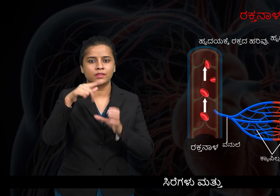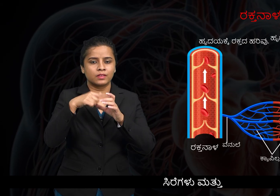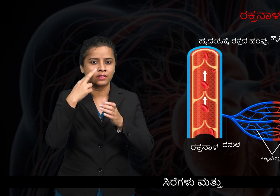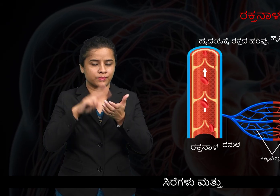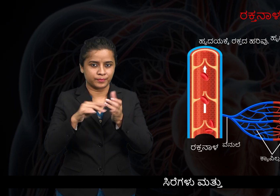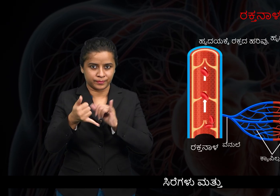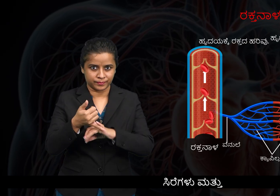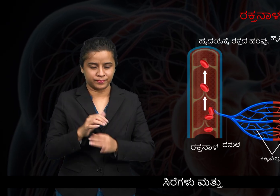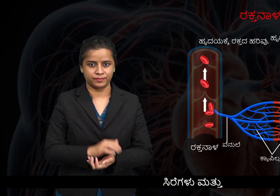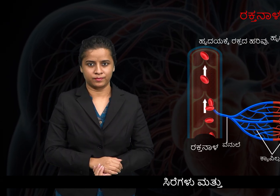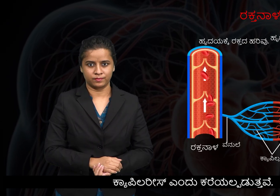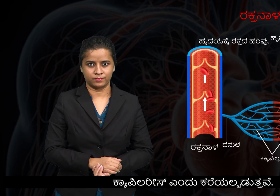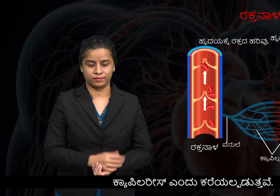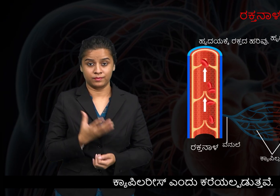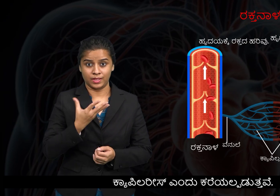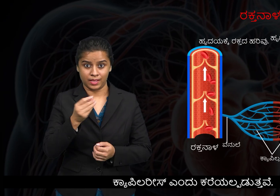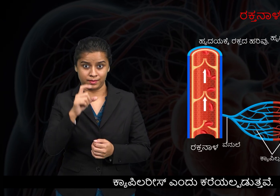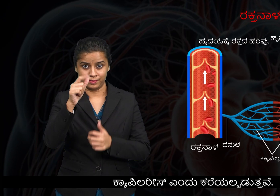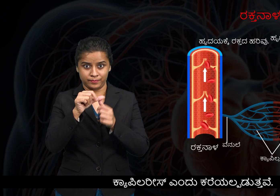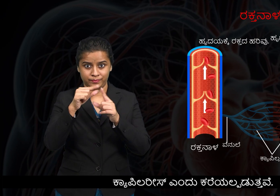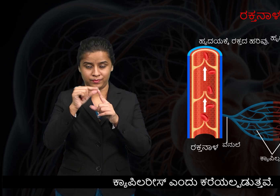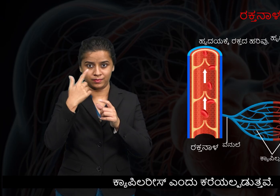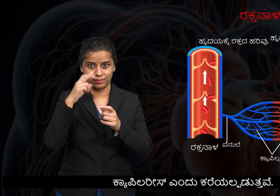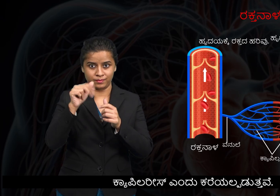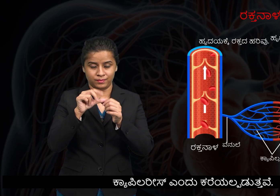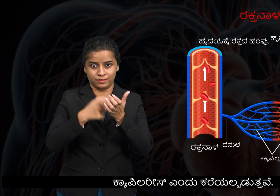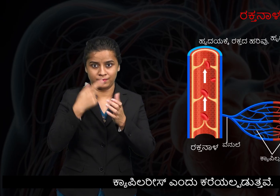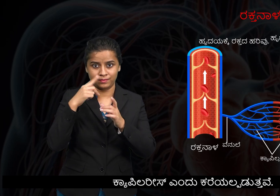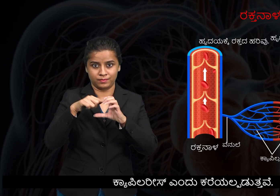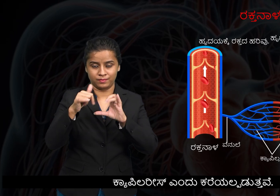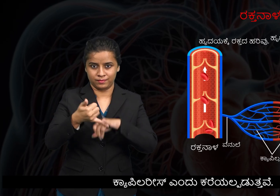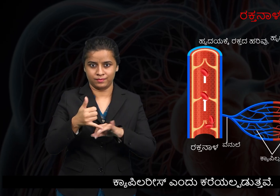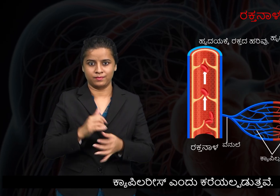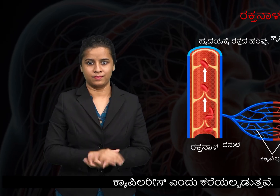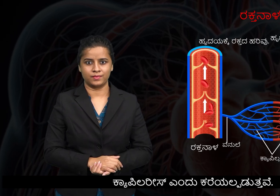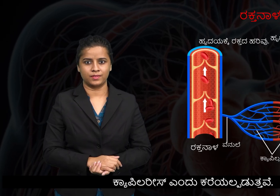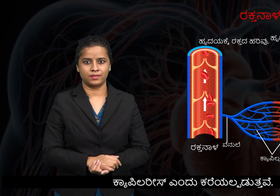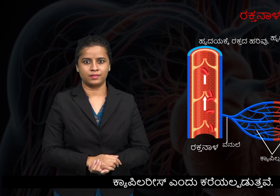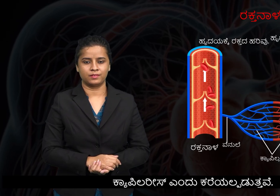ಸಿರೆಗಳು ಮತ್ತು ಕ್ಯಾಪಿಲರೀಸ್ ಎಂದು ಕರೆಯಲ್ಪಡುತ್ತದೆ.